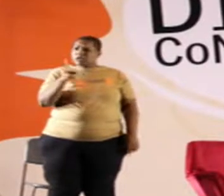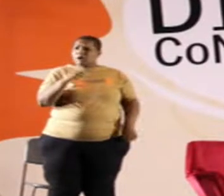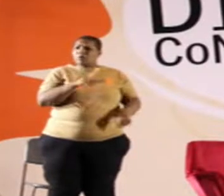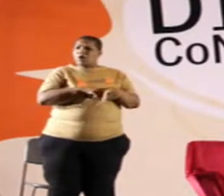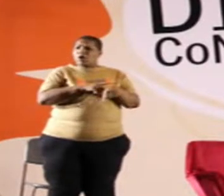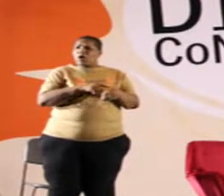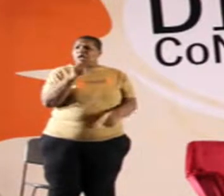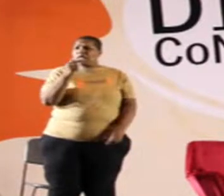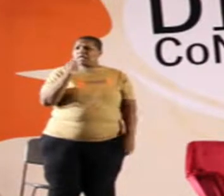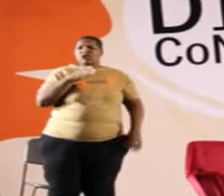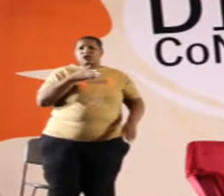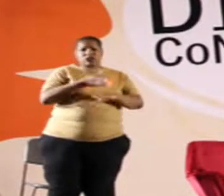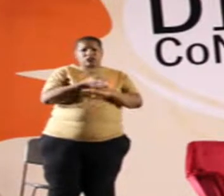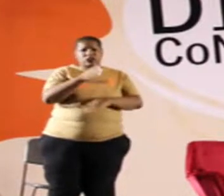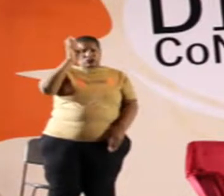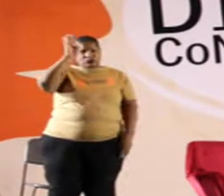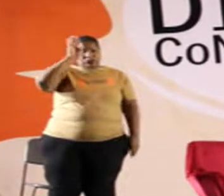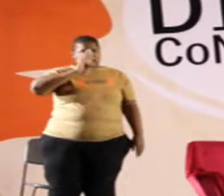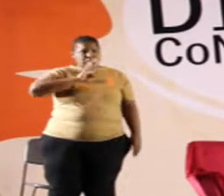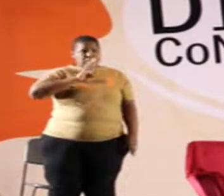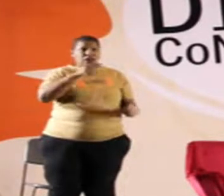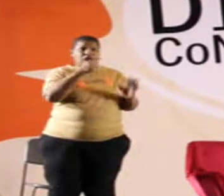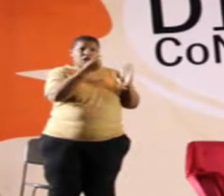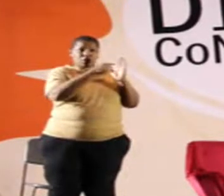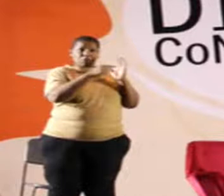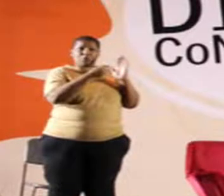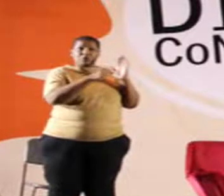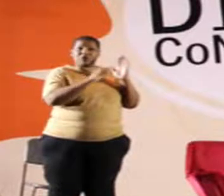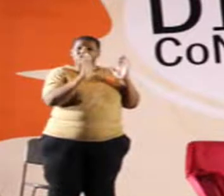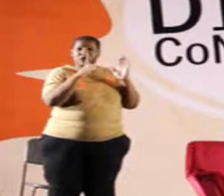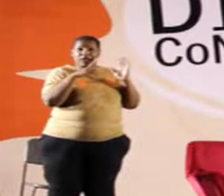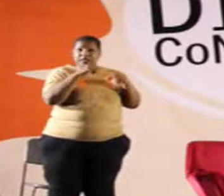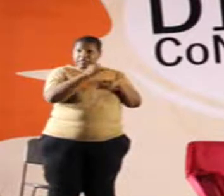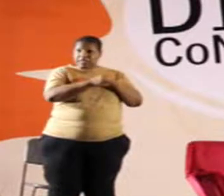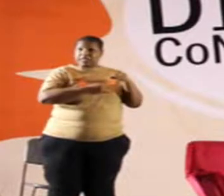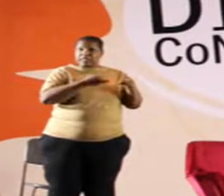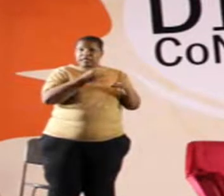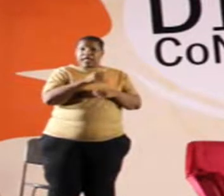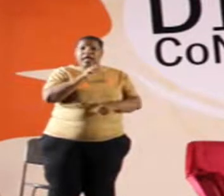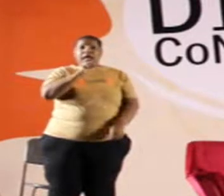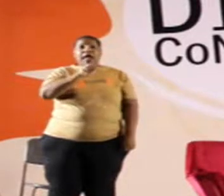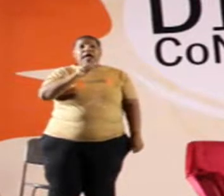19 horas, com entrada franca. A programação está no nosso site,